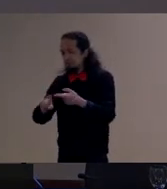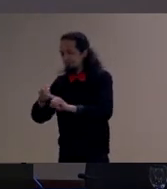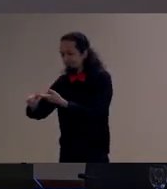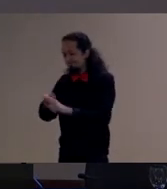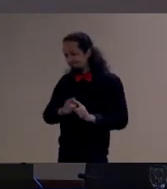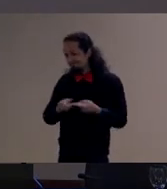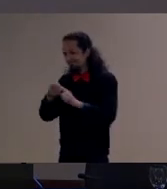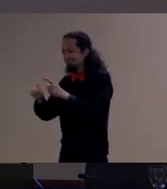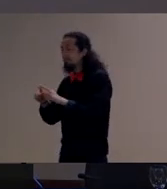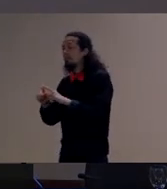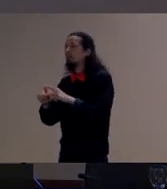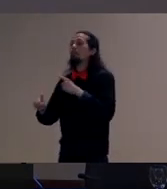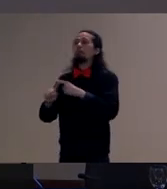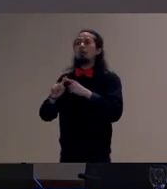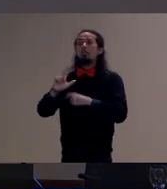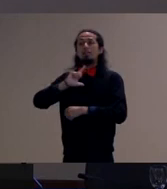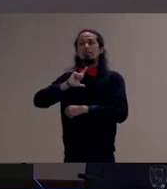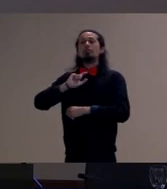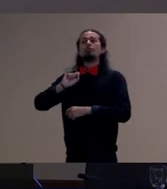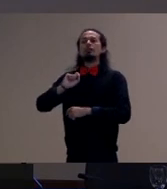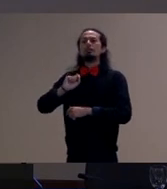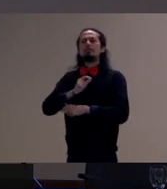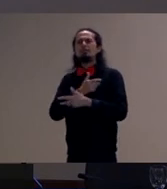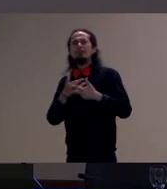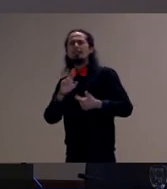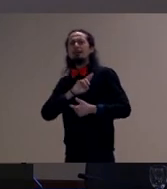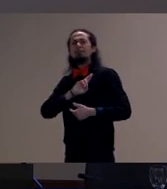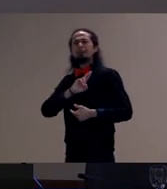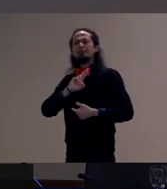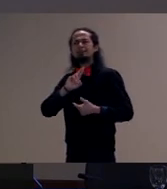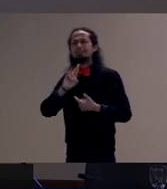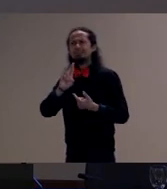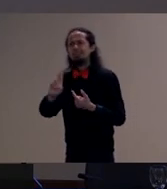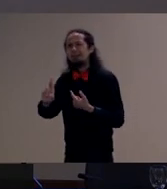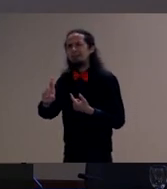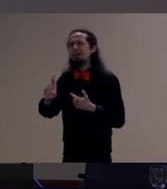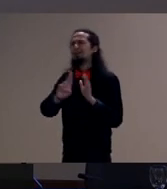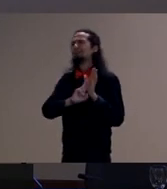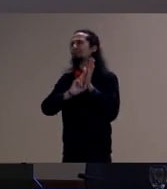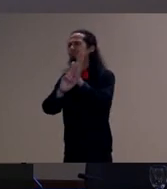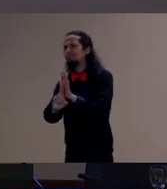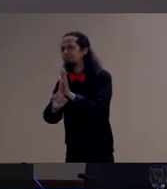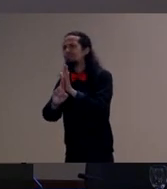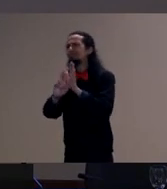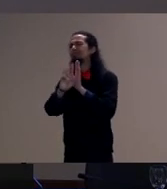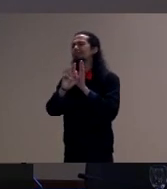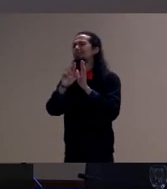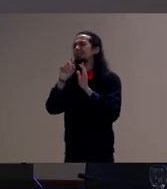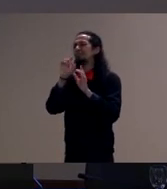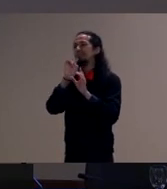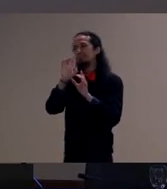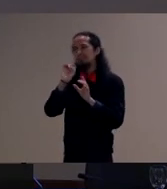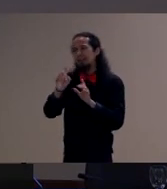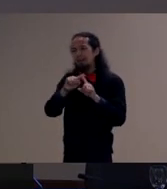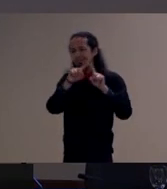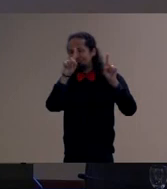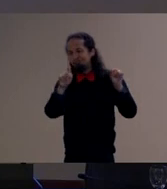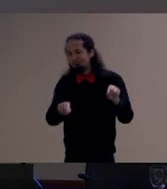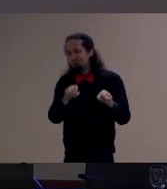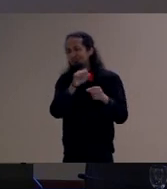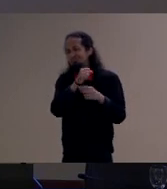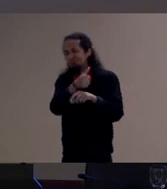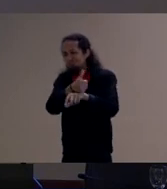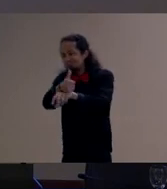por representantes de cada um mede cada uma das funções da